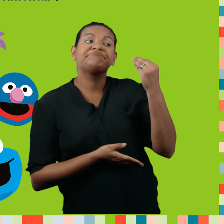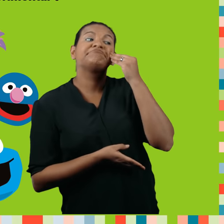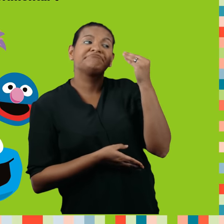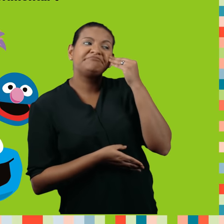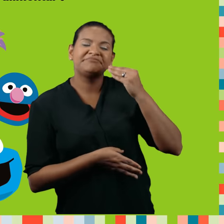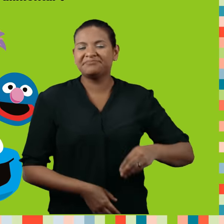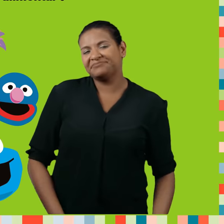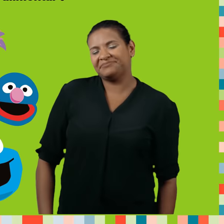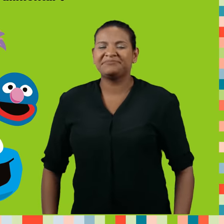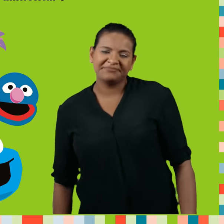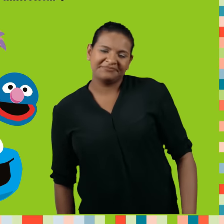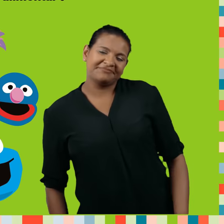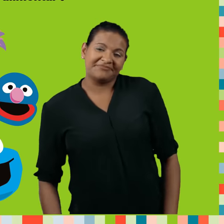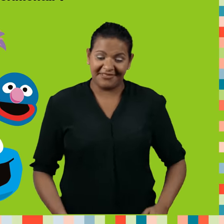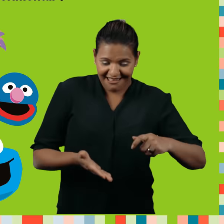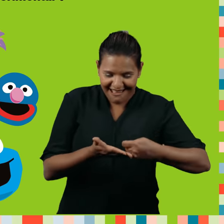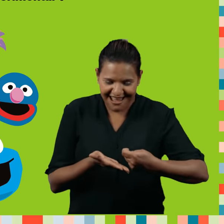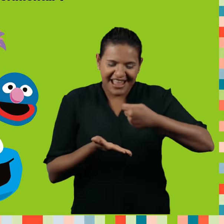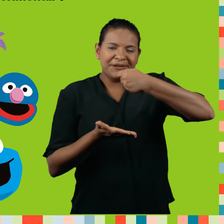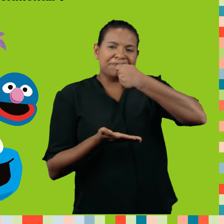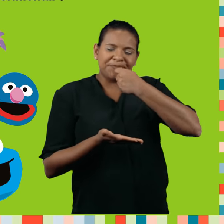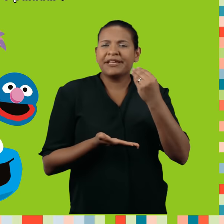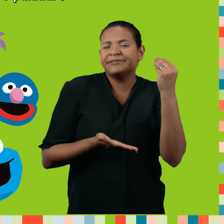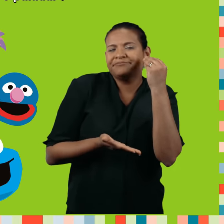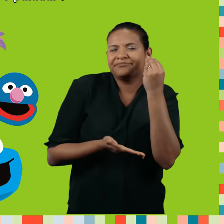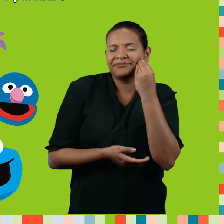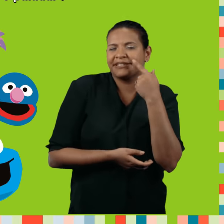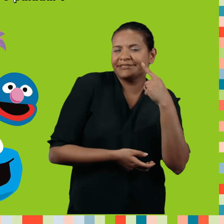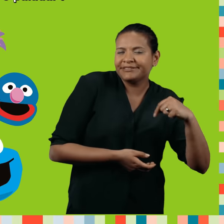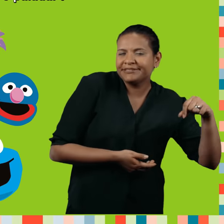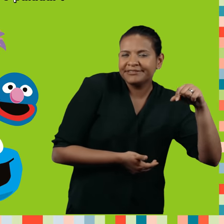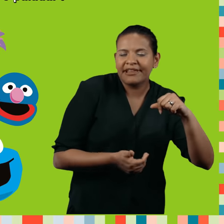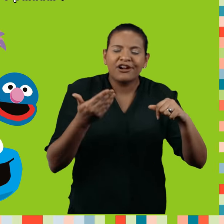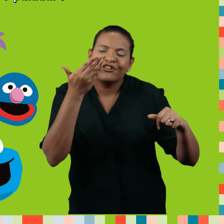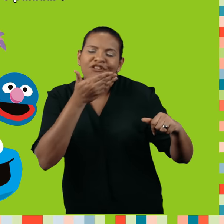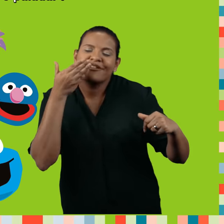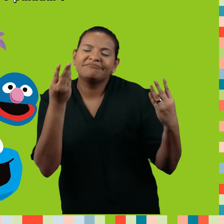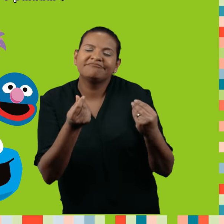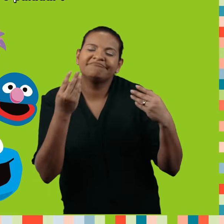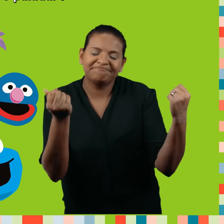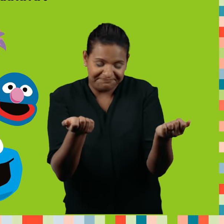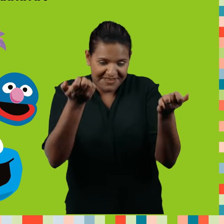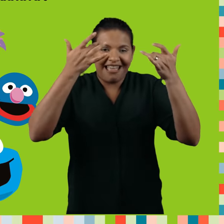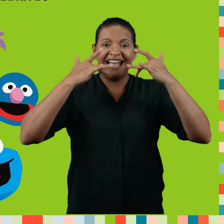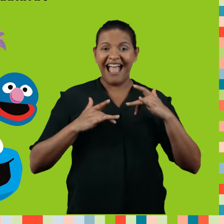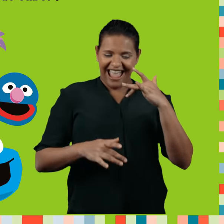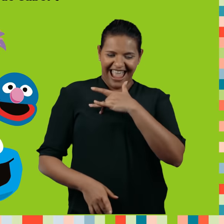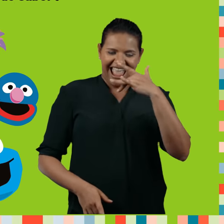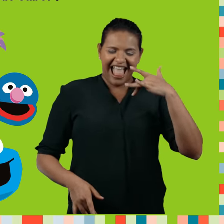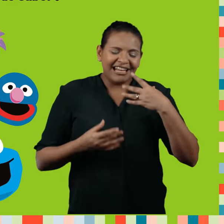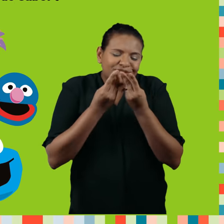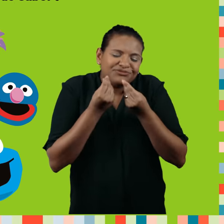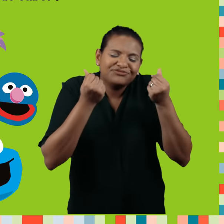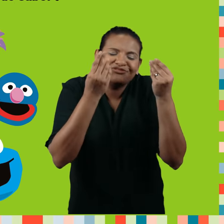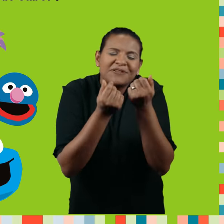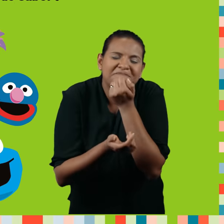experimentar! Para bem se alimentar, tem que experimentar! O doce e o salgado vão formando paladar! Comida nutritiva, que